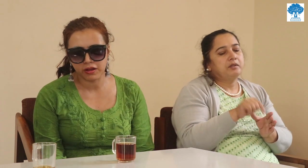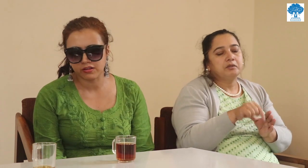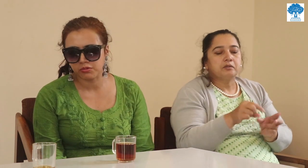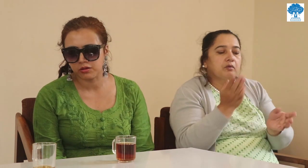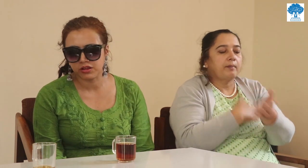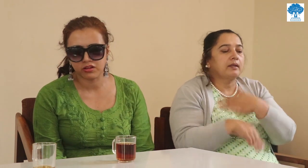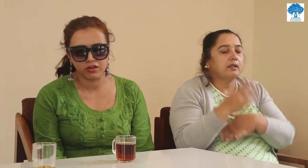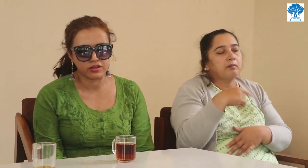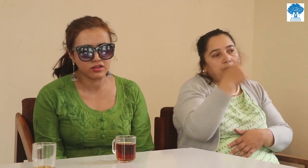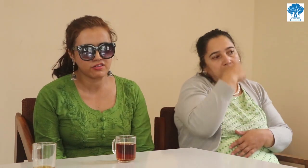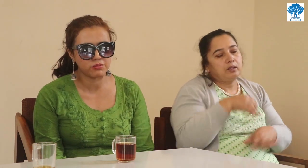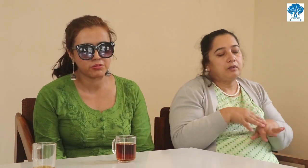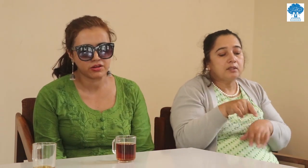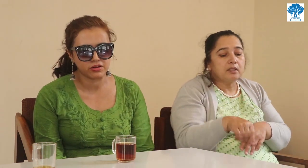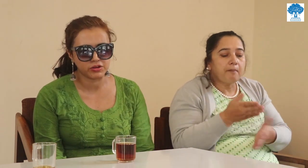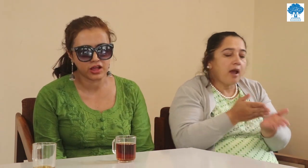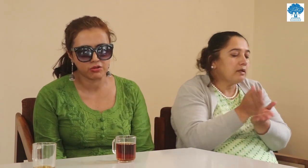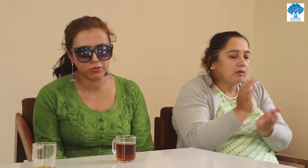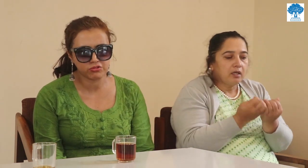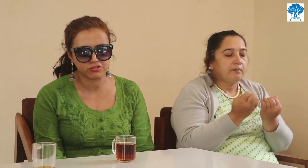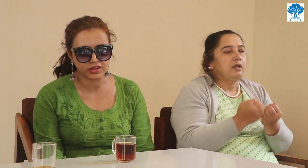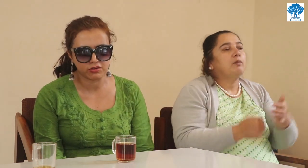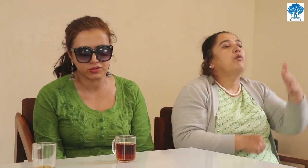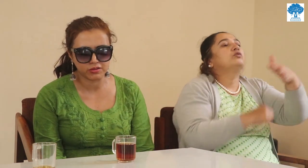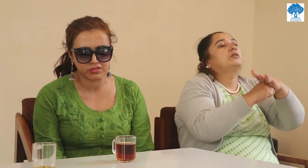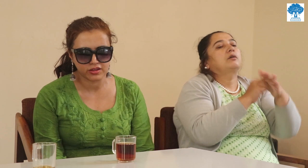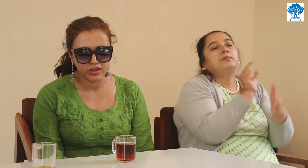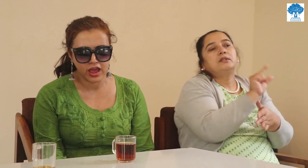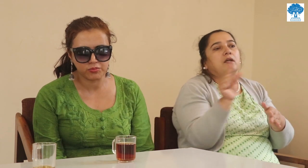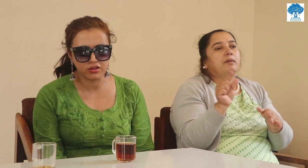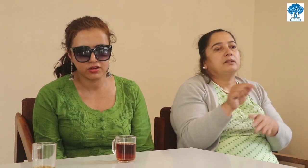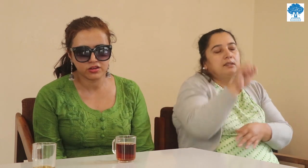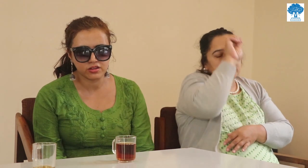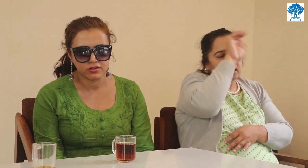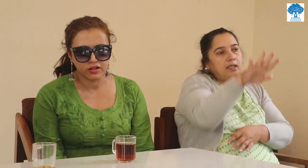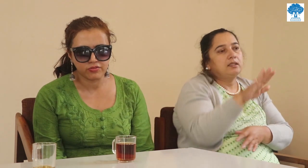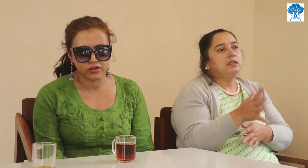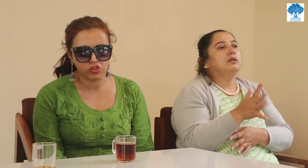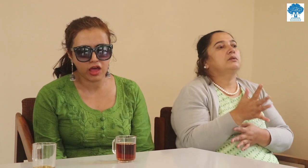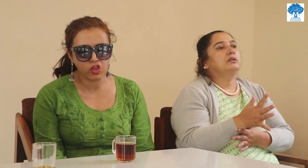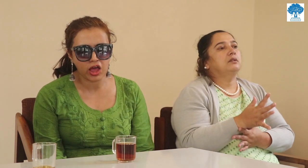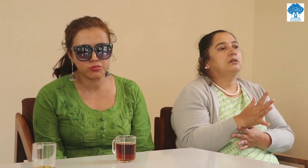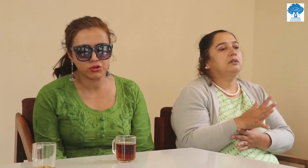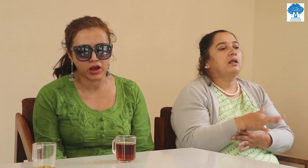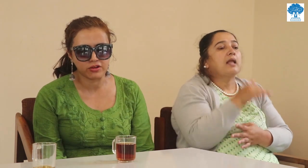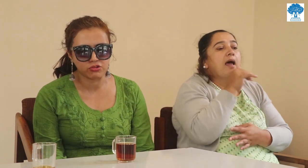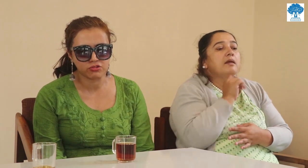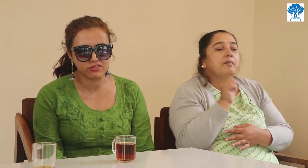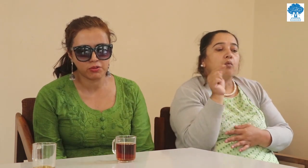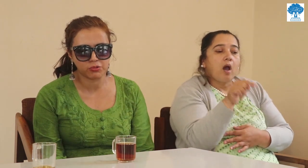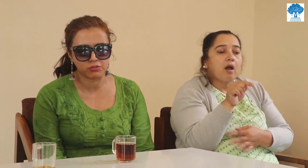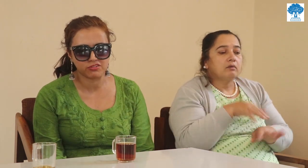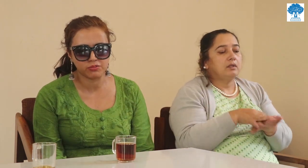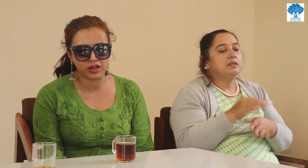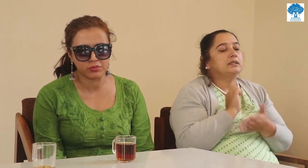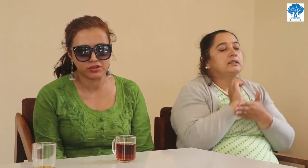प्रकारको अपाङ्गता भएको व्यक्तिहरू आए यसरी व्यवहार गर्ने भन्ने खालको पहुँचयुक्तताको विषयमा चाहिँ हामीले अलिकति तालिममै उहाँहरूको जुन